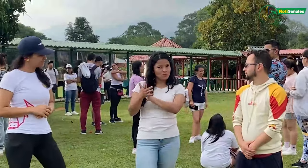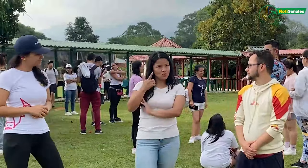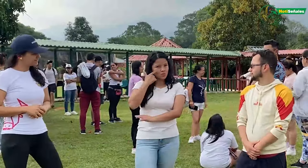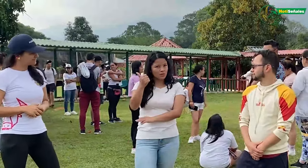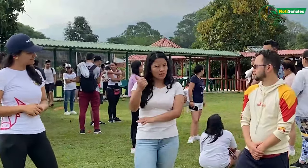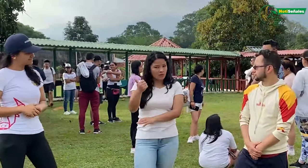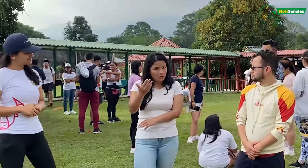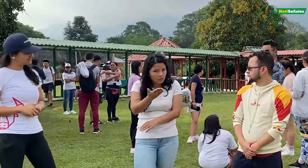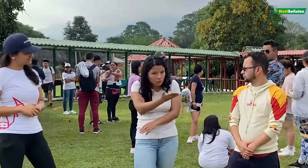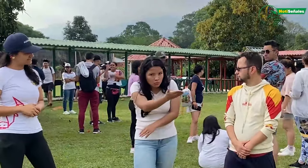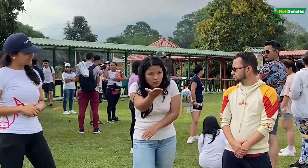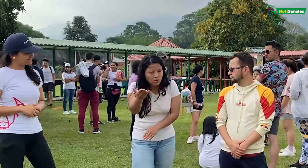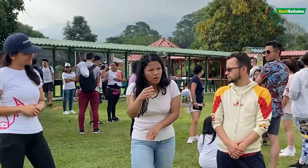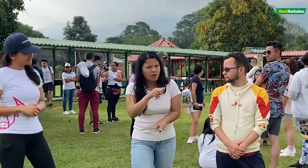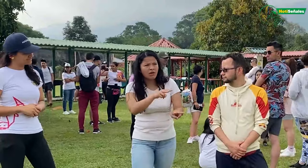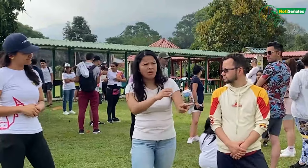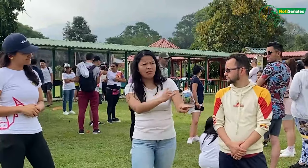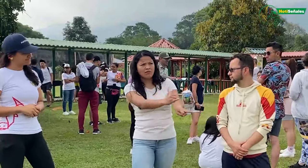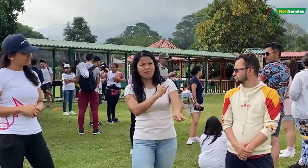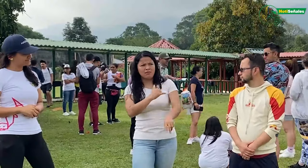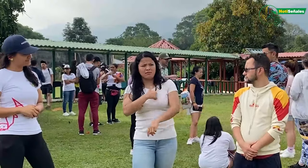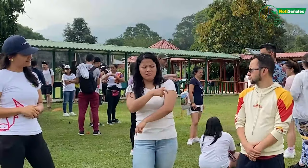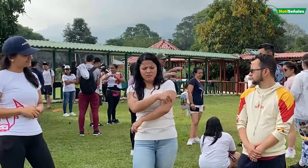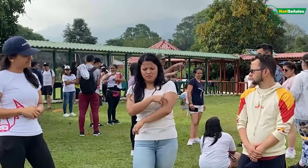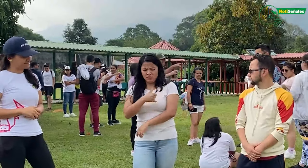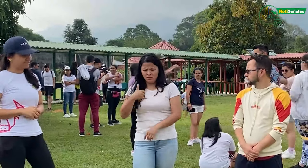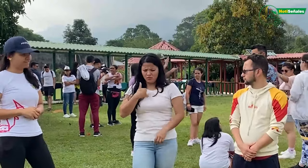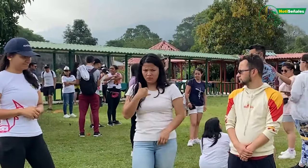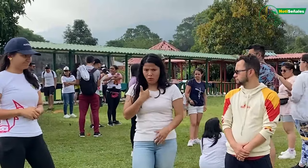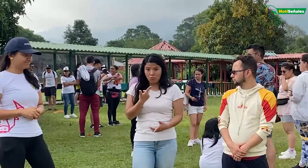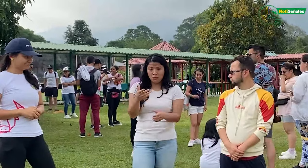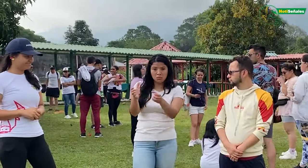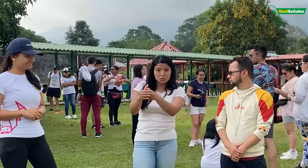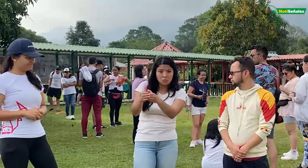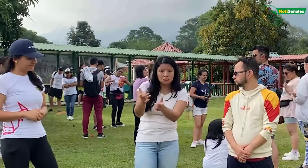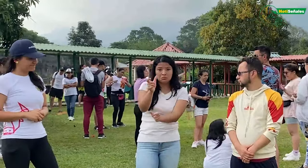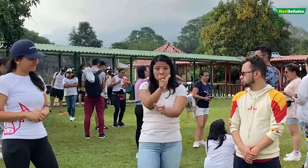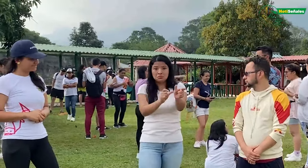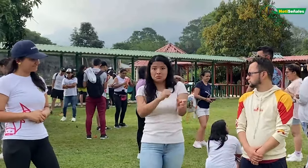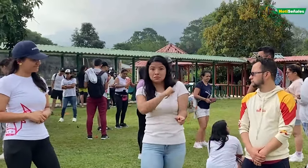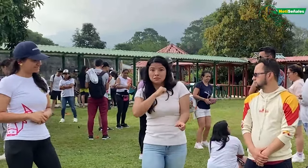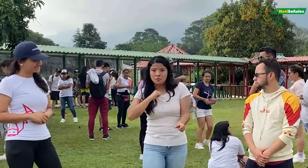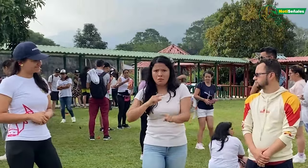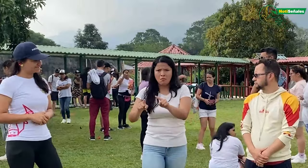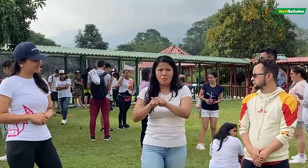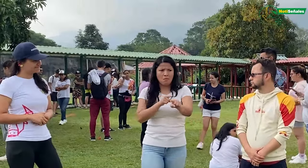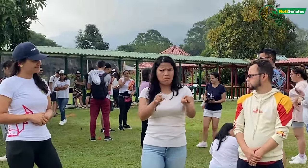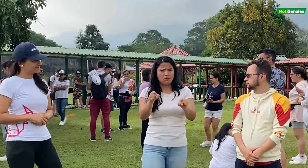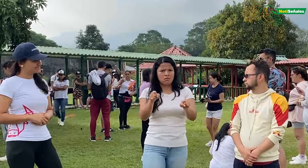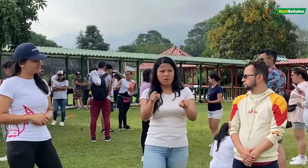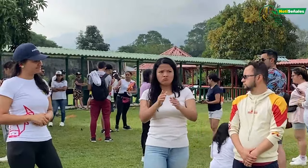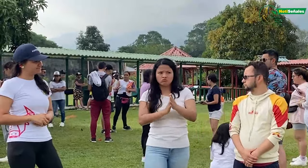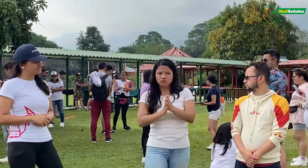¡Qué información tan chévere! ¿Tú quisieras vivir estas experiencias? ¡Vamos! ¡Anímate y haz parte de los comités de jóvenes de tu asociación!